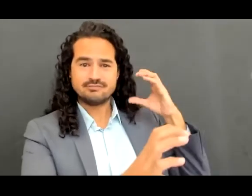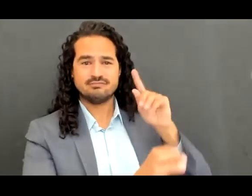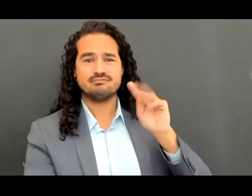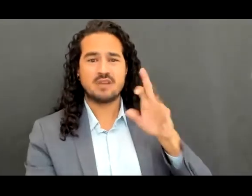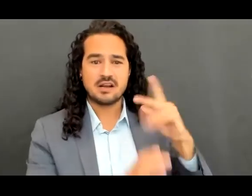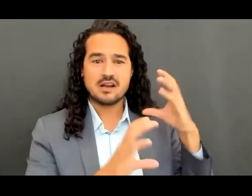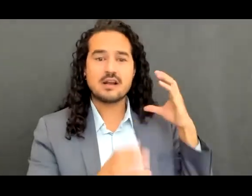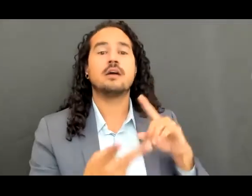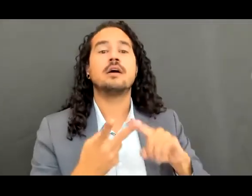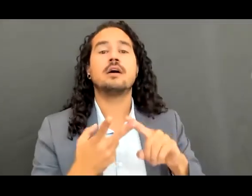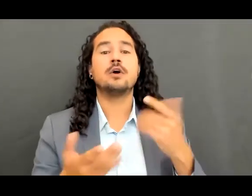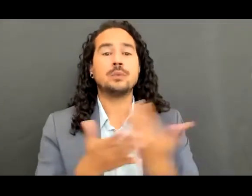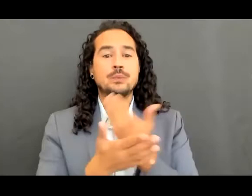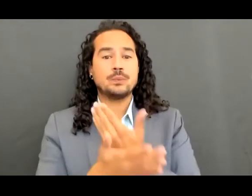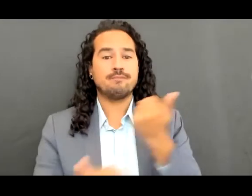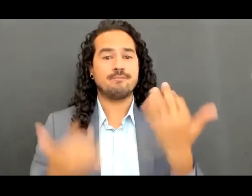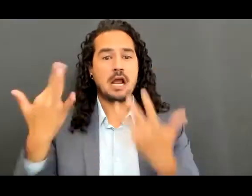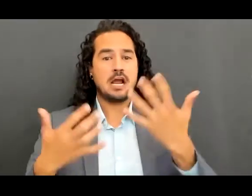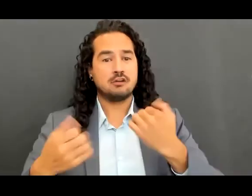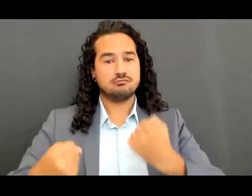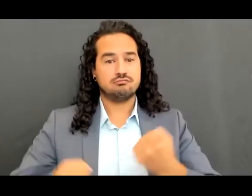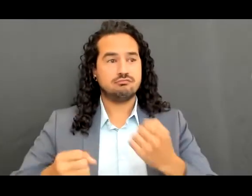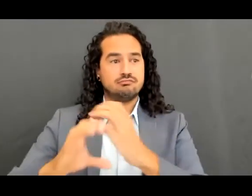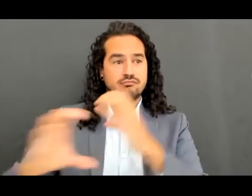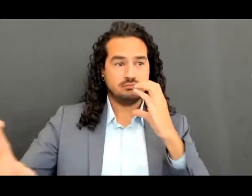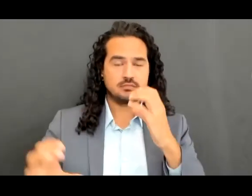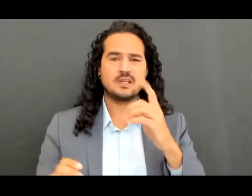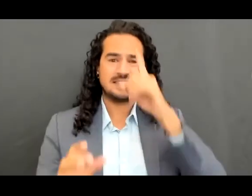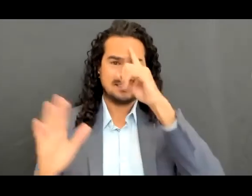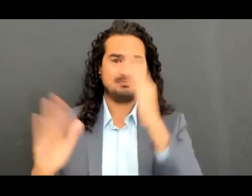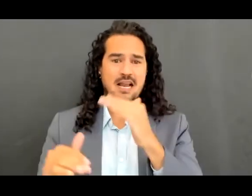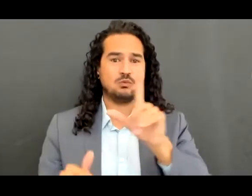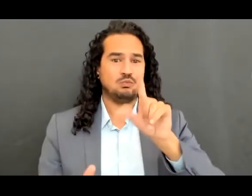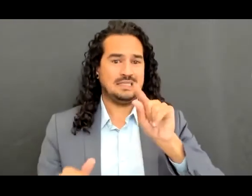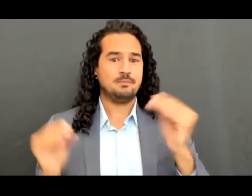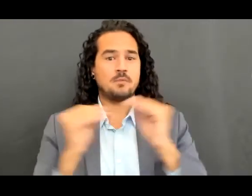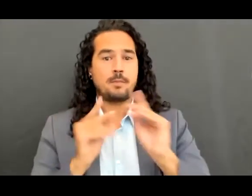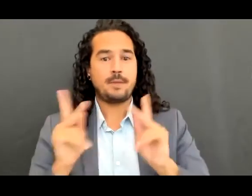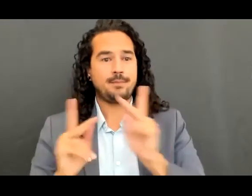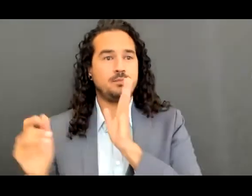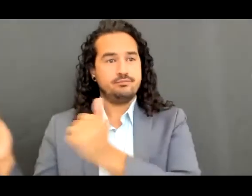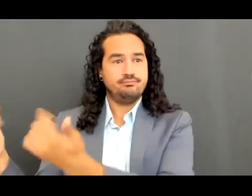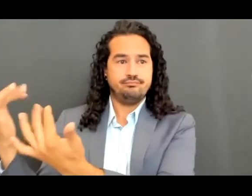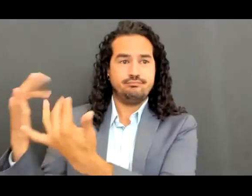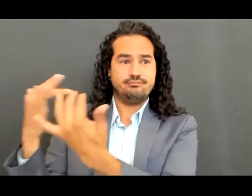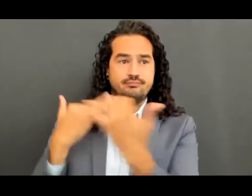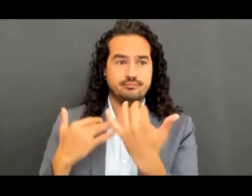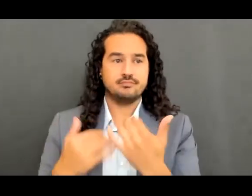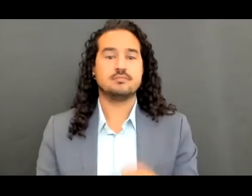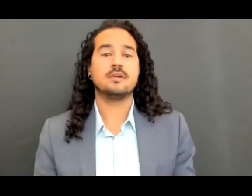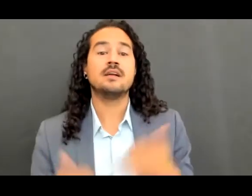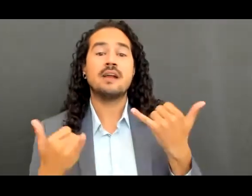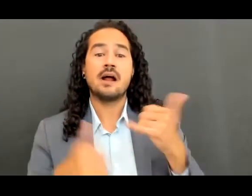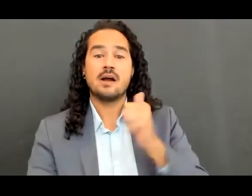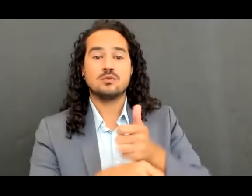también. Hoy estamos esperando 20 personas, 20 equipos más, 5 camiones. Vamos a tener 22